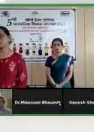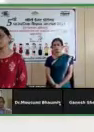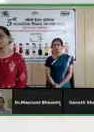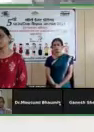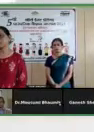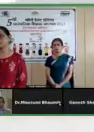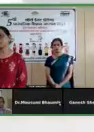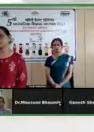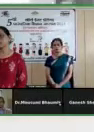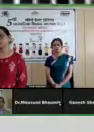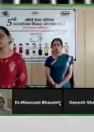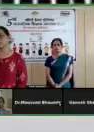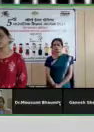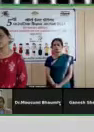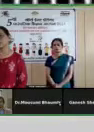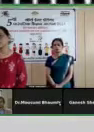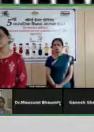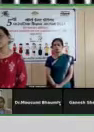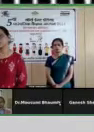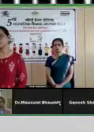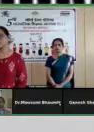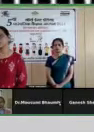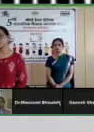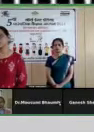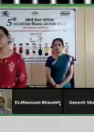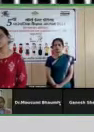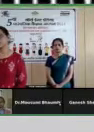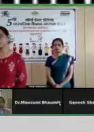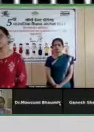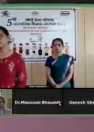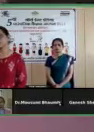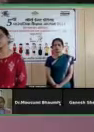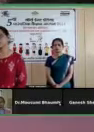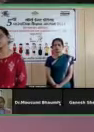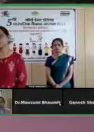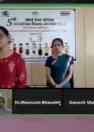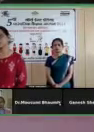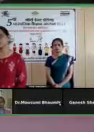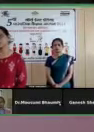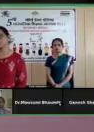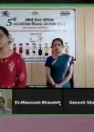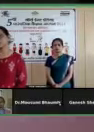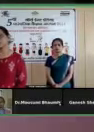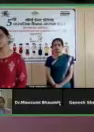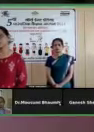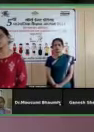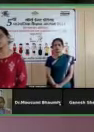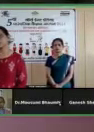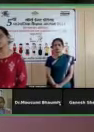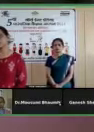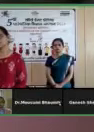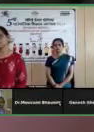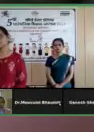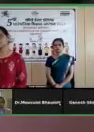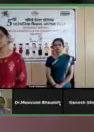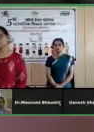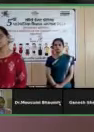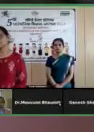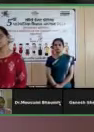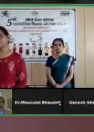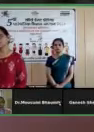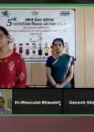5वें नॉर्थ ईस्ट इंडिया फैशन वीक 2021 का मूल अपेक्षित परिणाम और प्रभाव दिव्यांग जनों